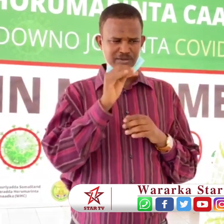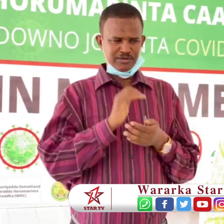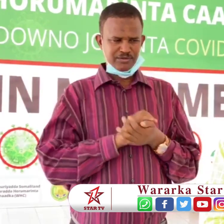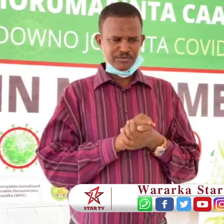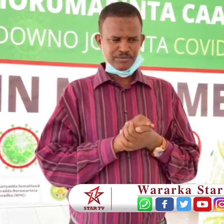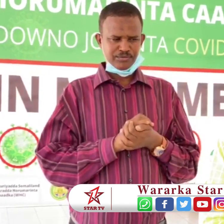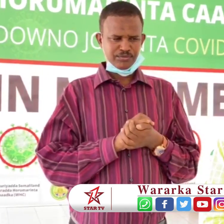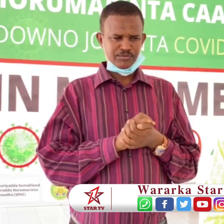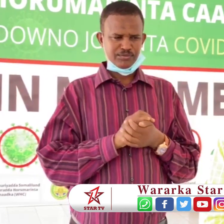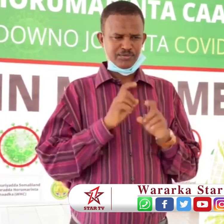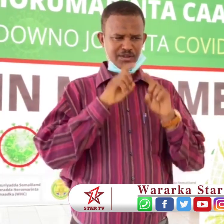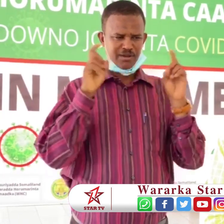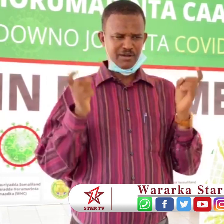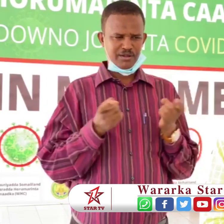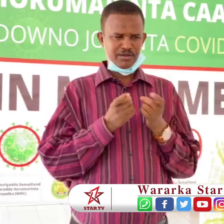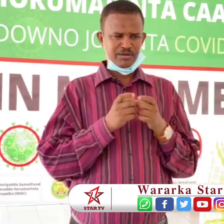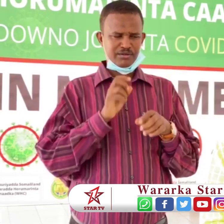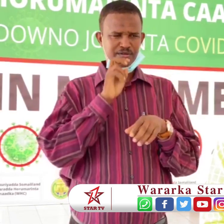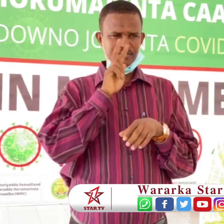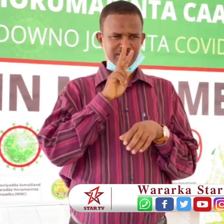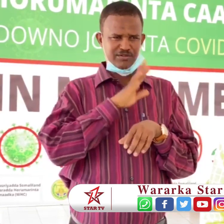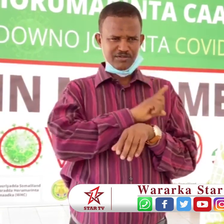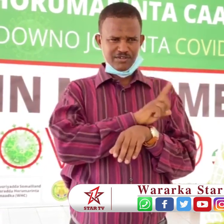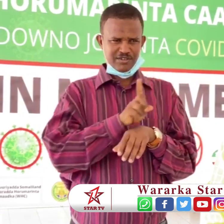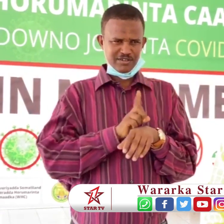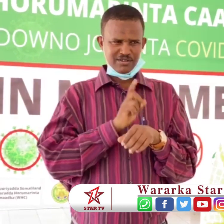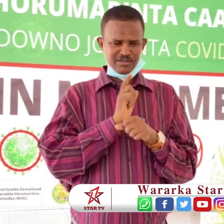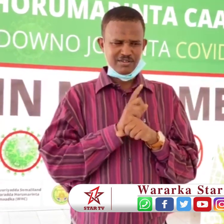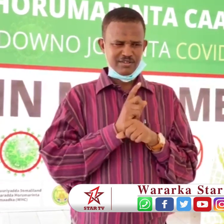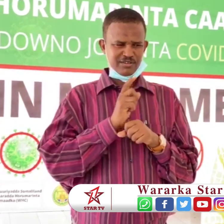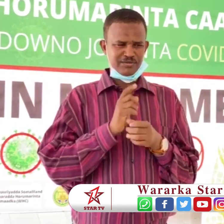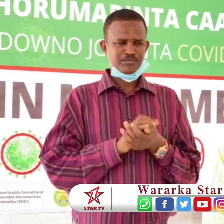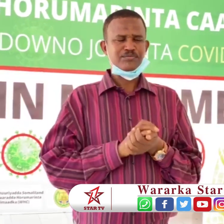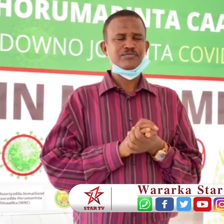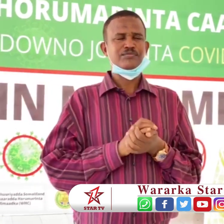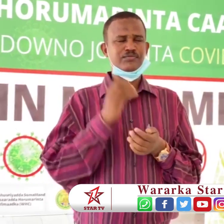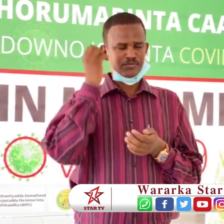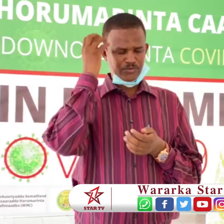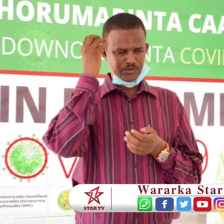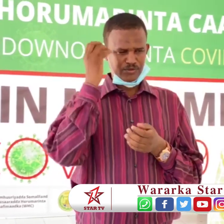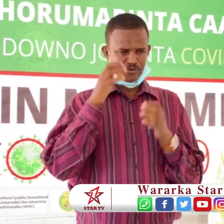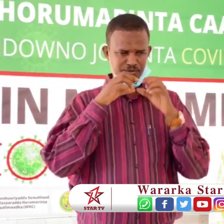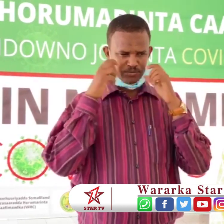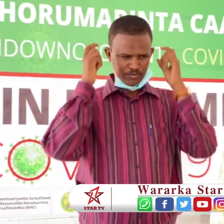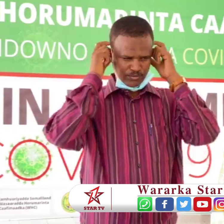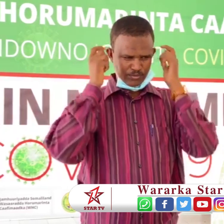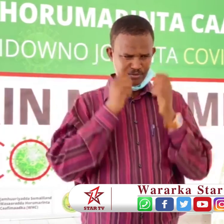xaaladii guud ee 24 saacadood u dambeeyay ee cudurkan COVID-19